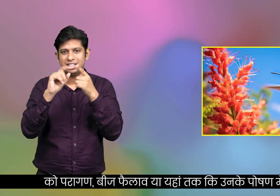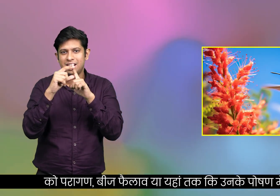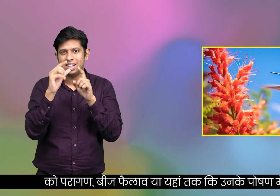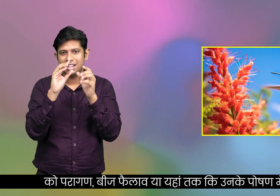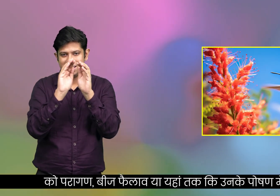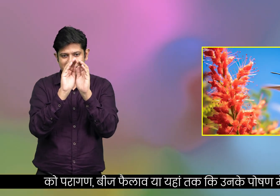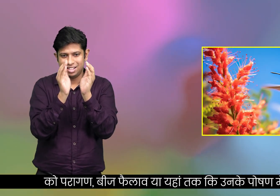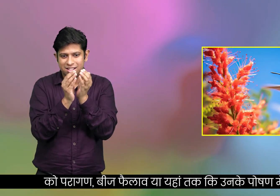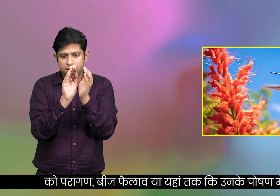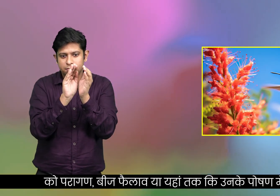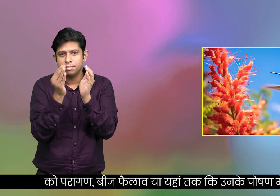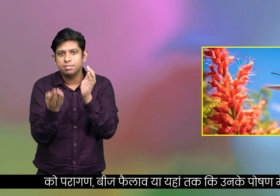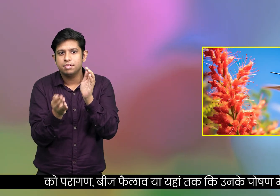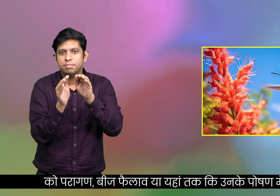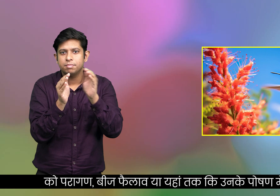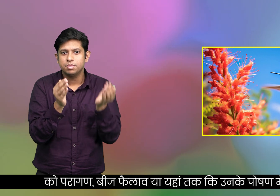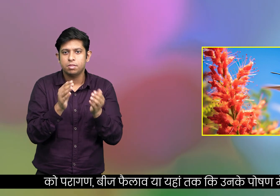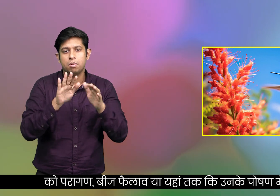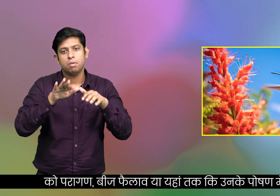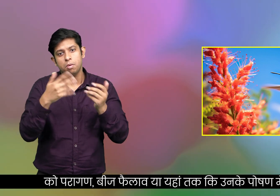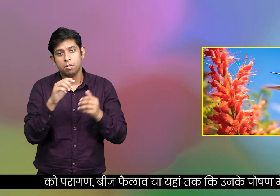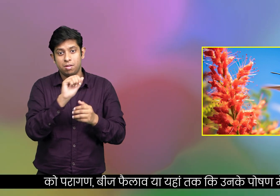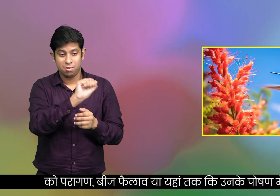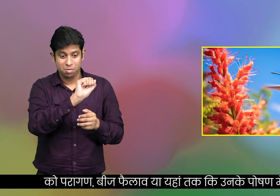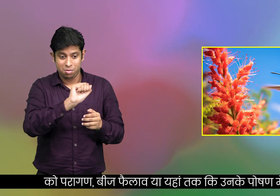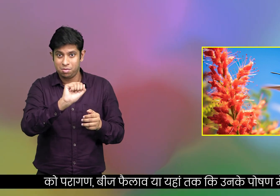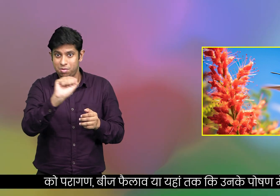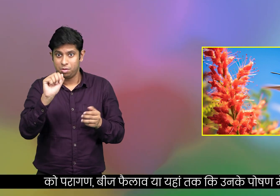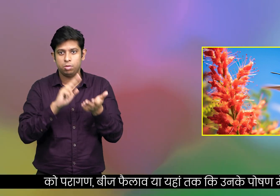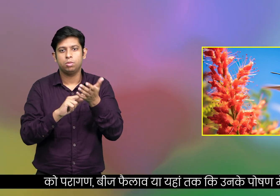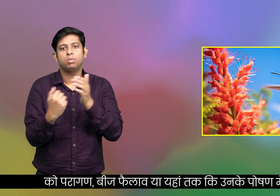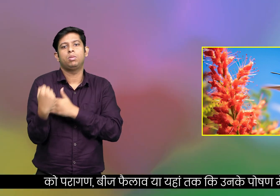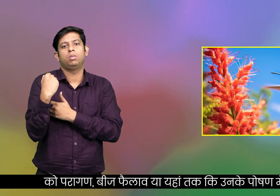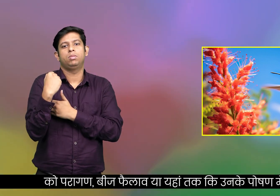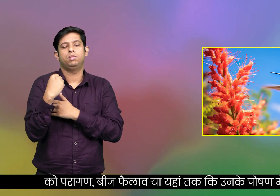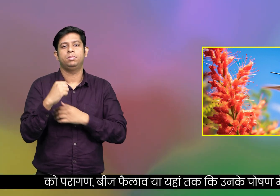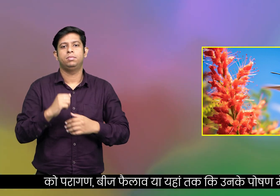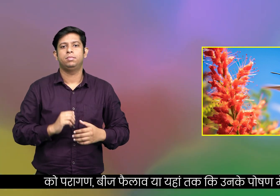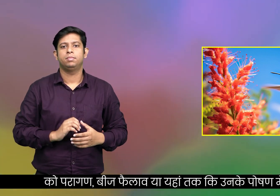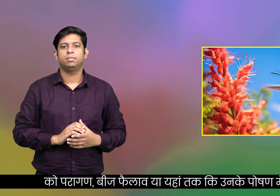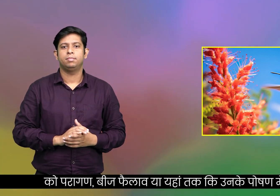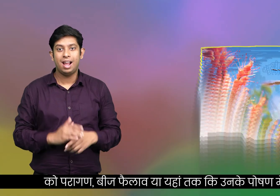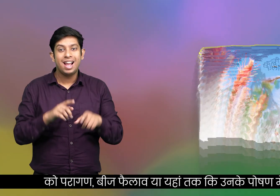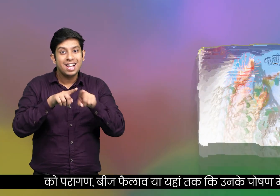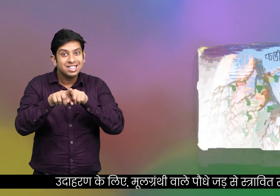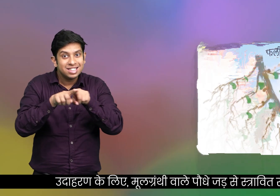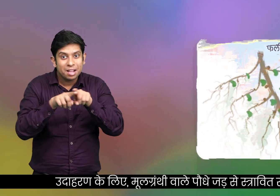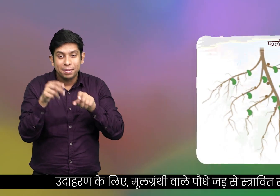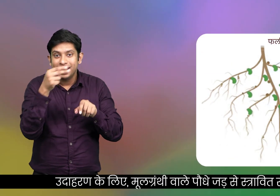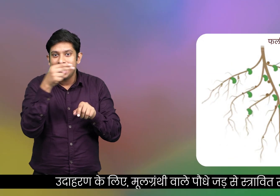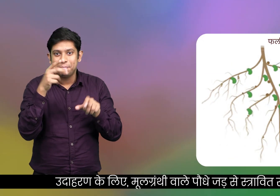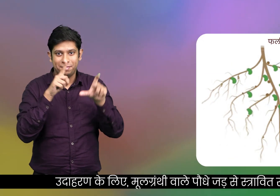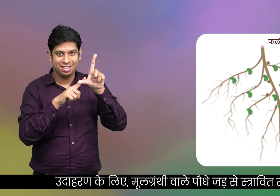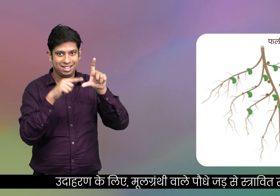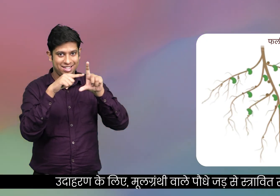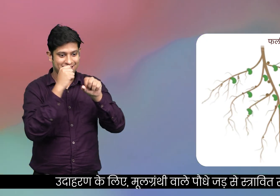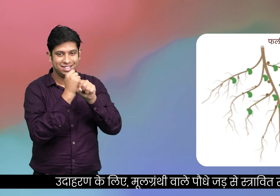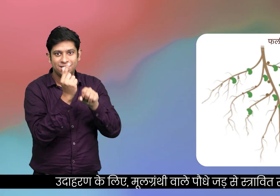कि उन्हें पोषण में सहायक होते हैं। उदाहरण के लिए मूल